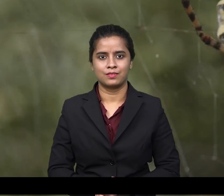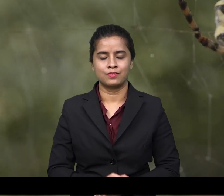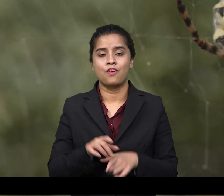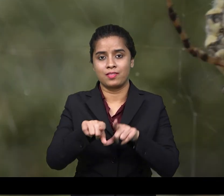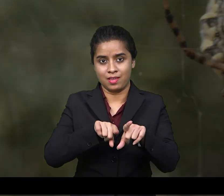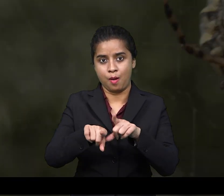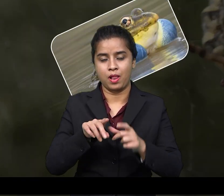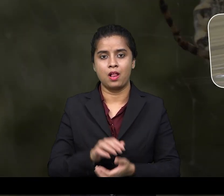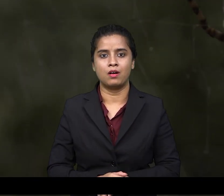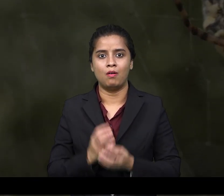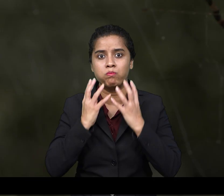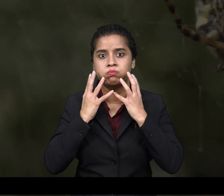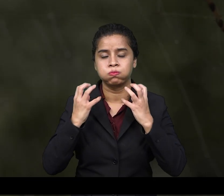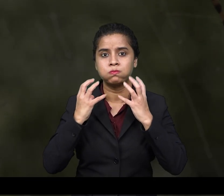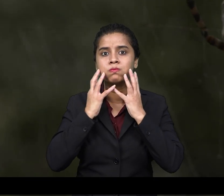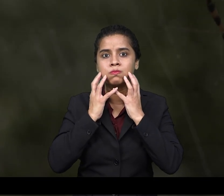जैसे मेंढक,